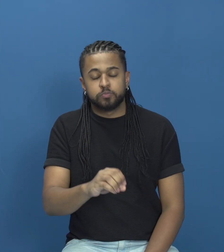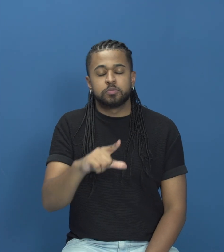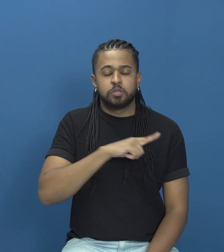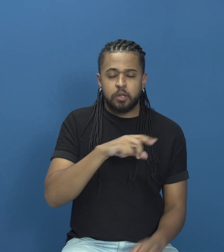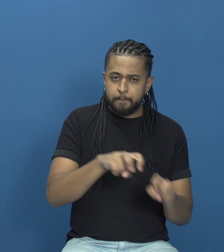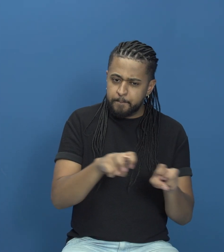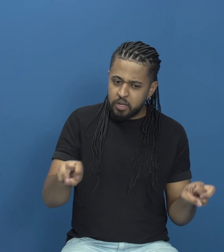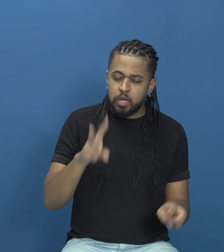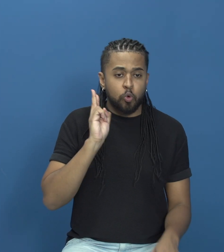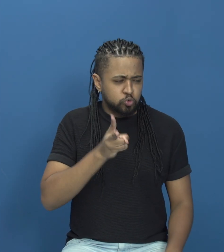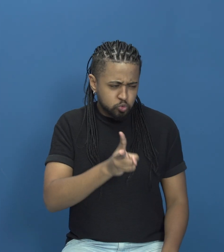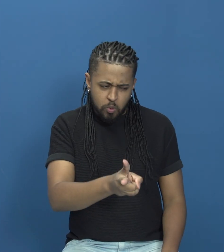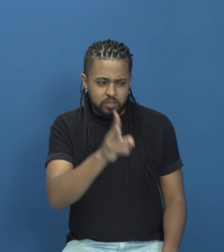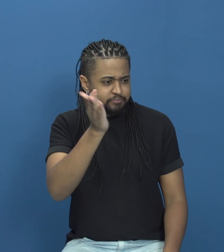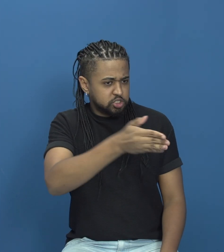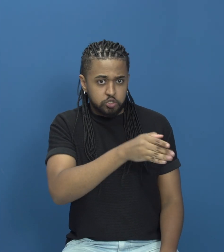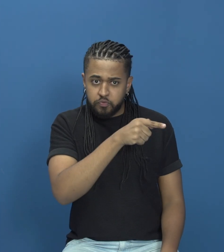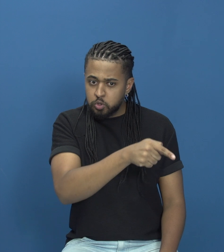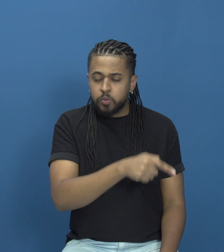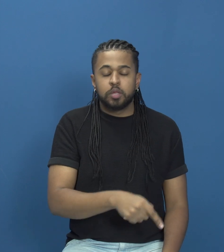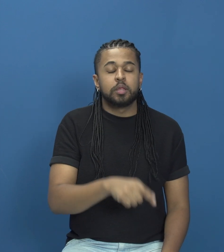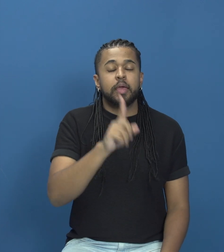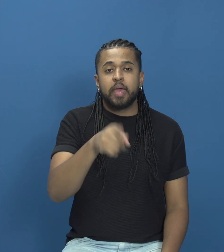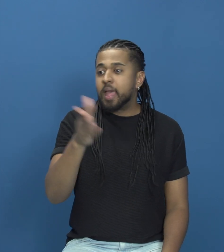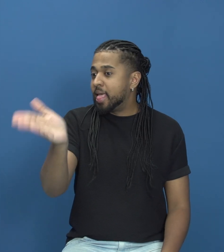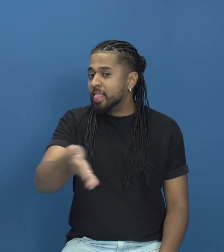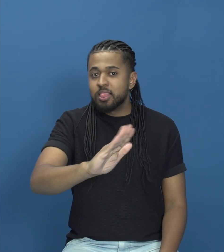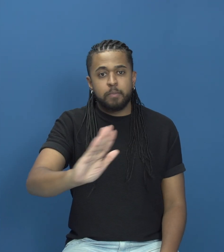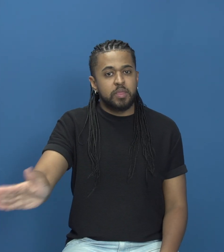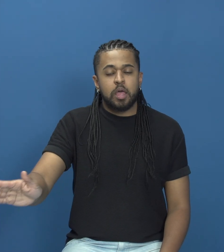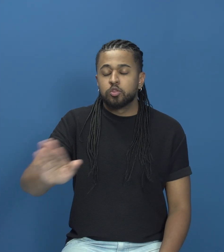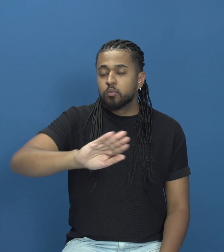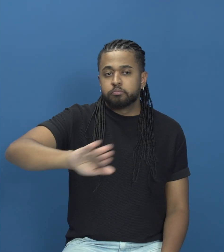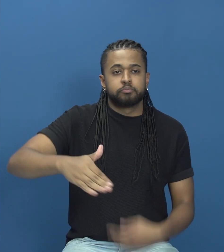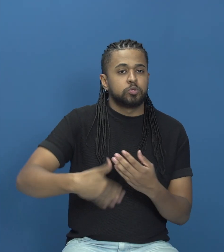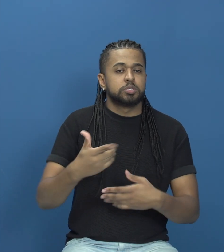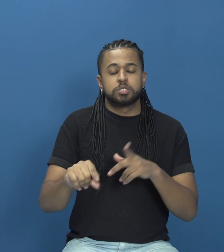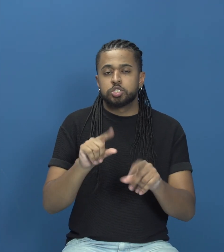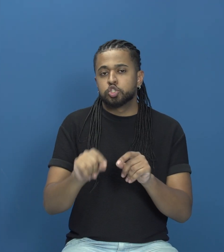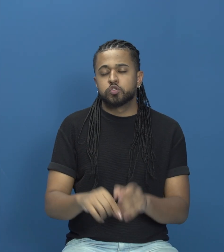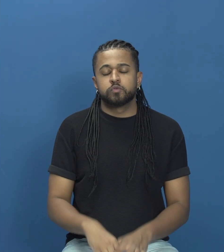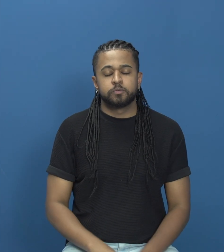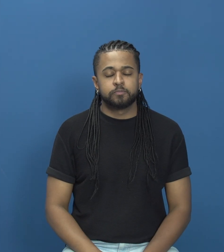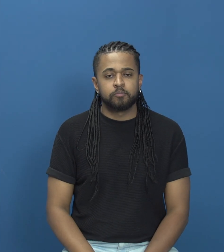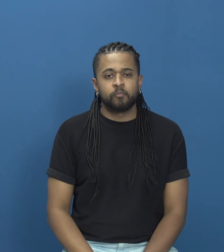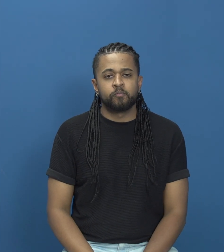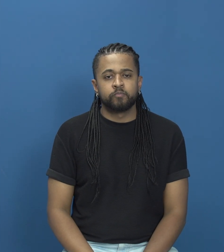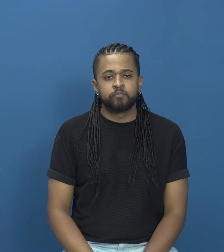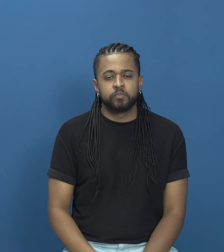referida banca, continuarem indeferidos, serão eliminados do presente processo seletivo.